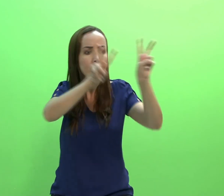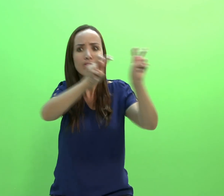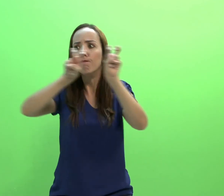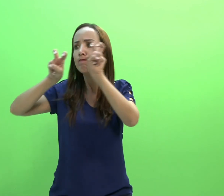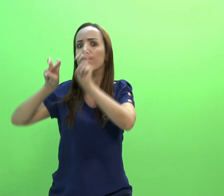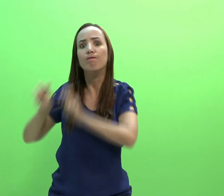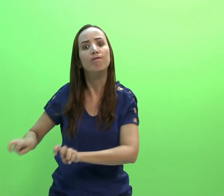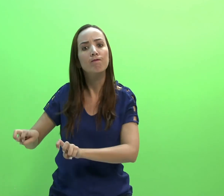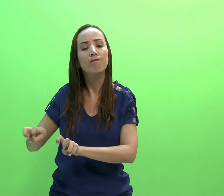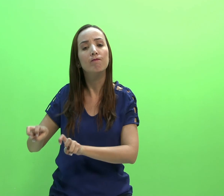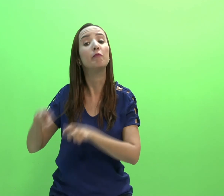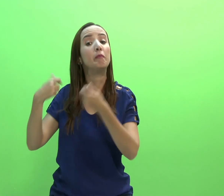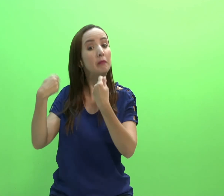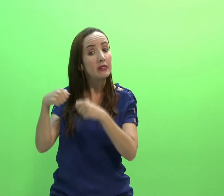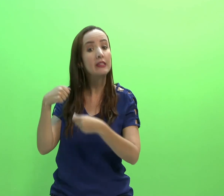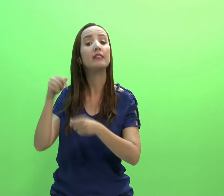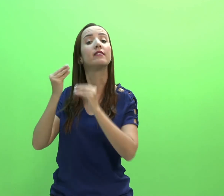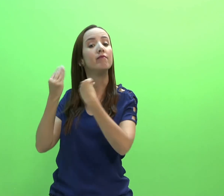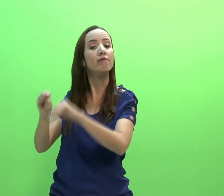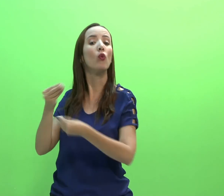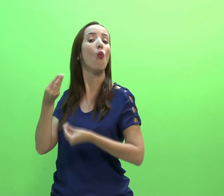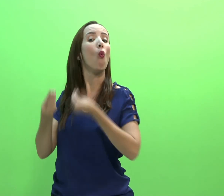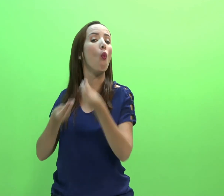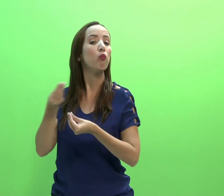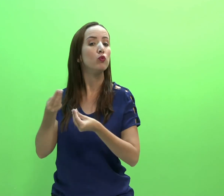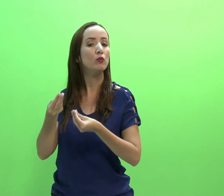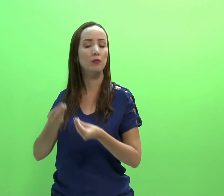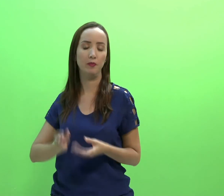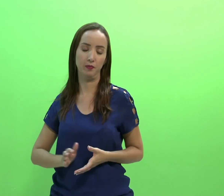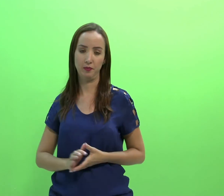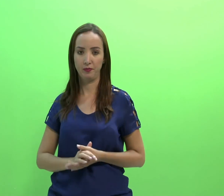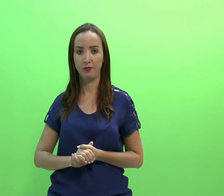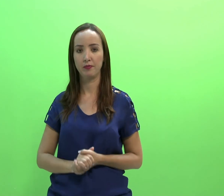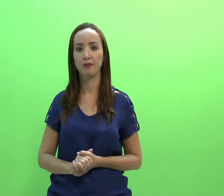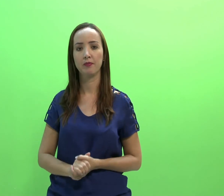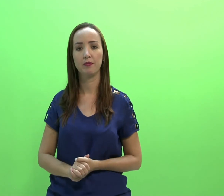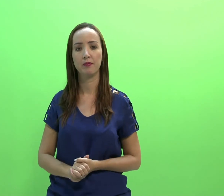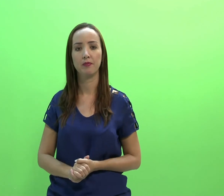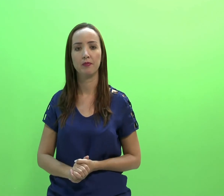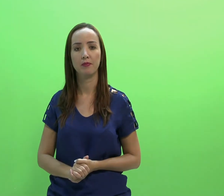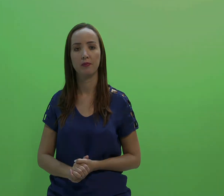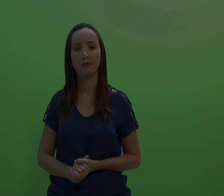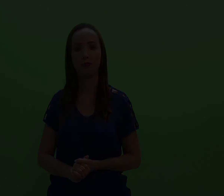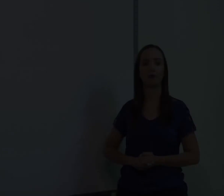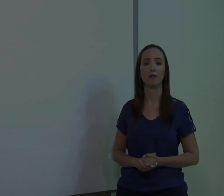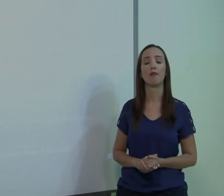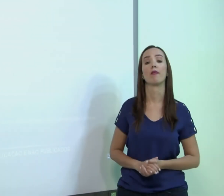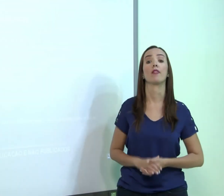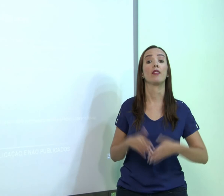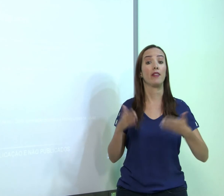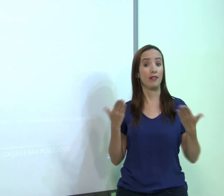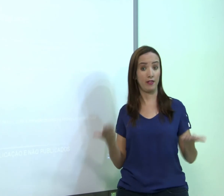Se for uma entrevista, que é legal também, então deve-se colocar a referência.